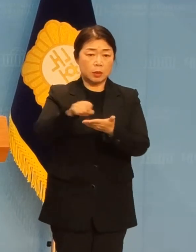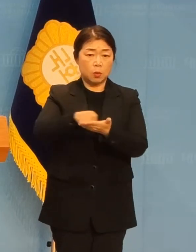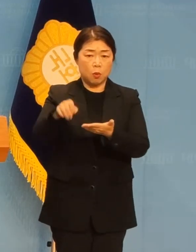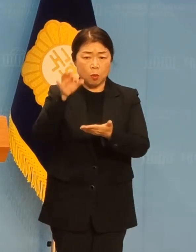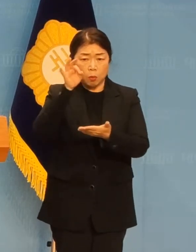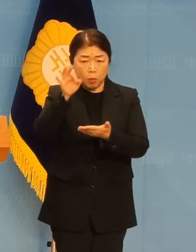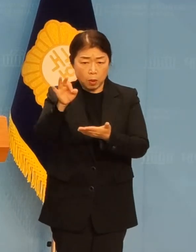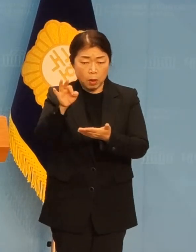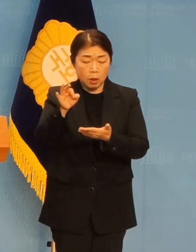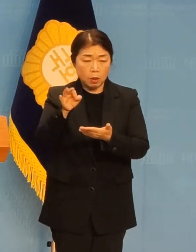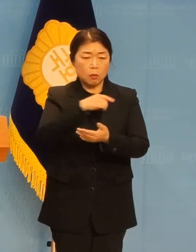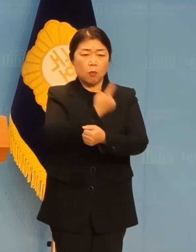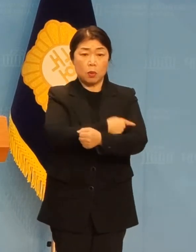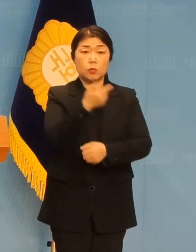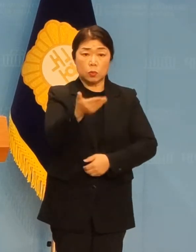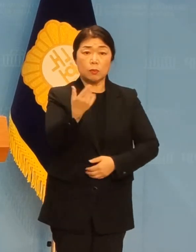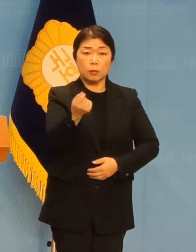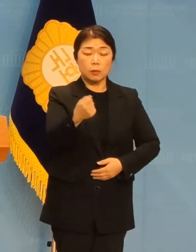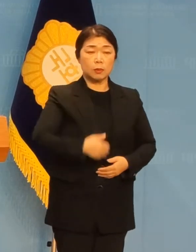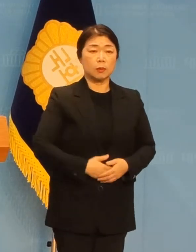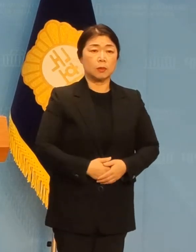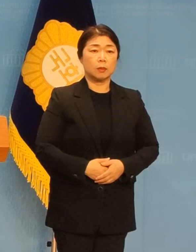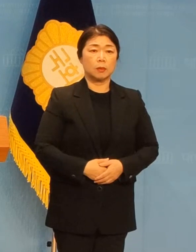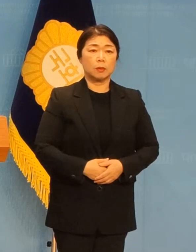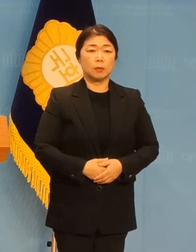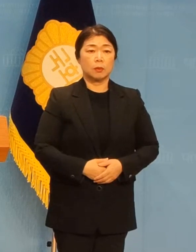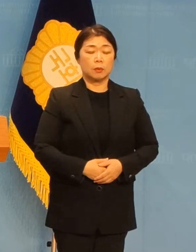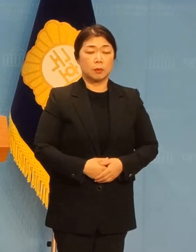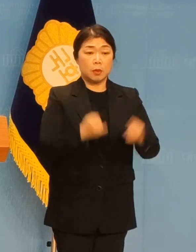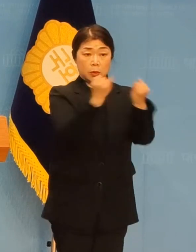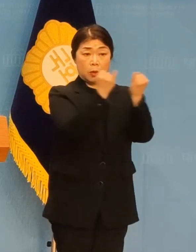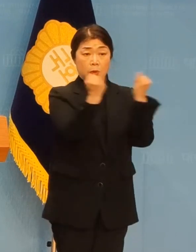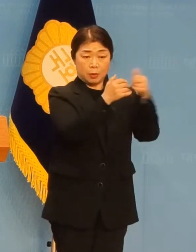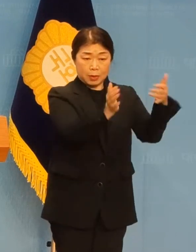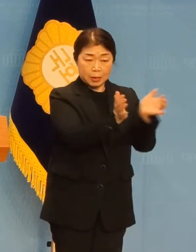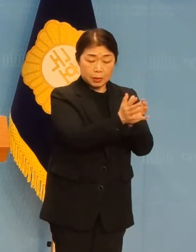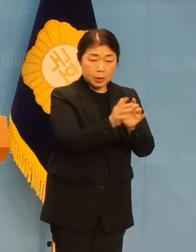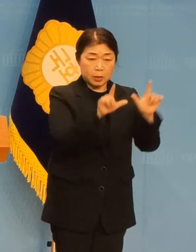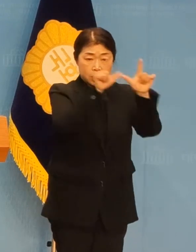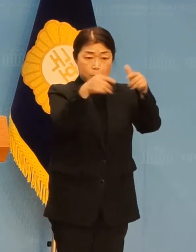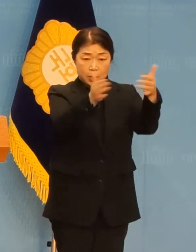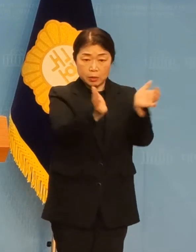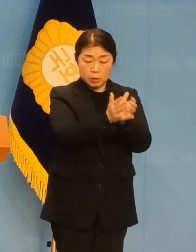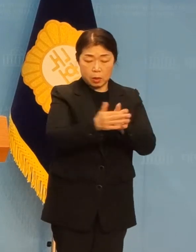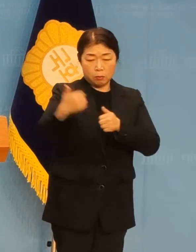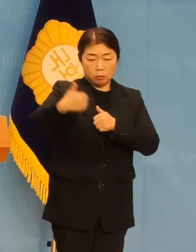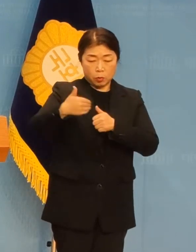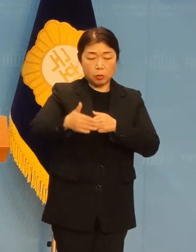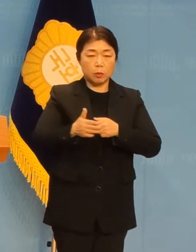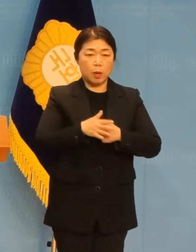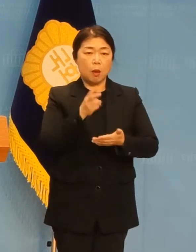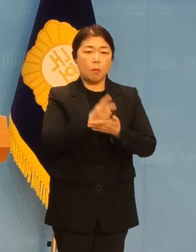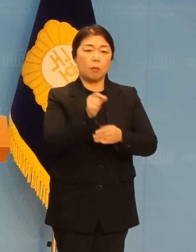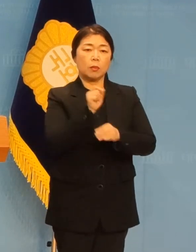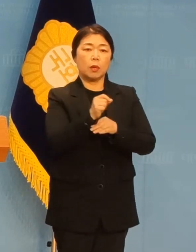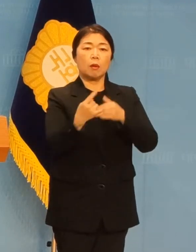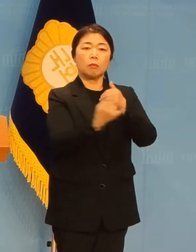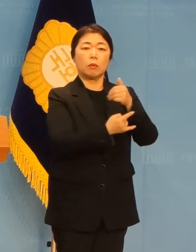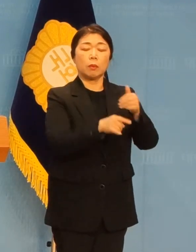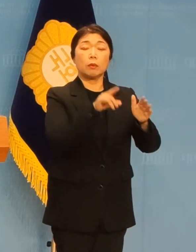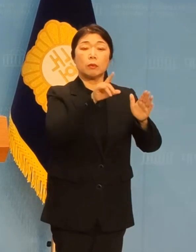있어야 합니다. 저는 여러 여성단체, 시민사회단체의 요청을 받아 법사위와